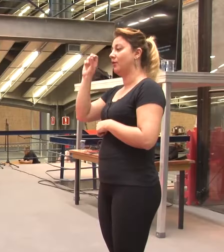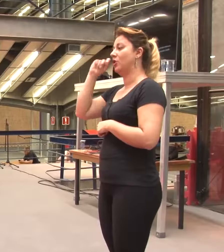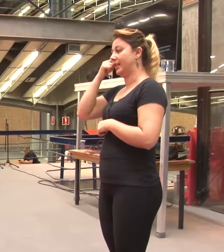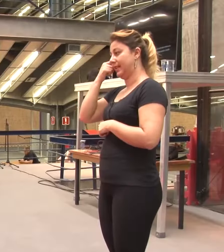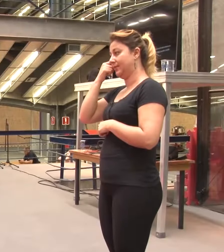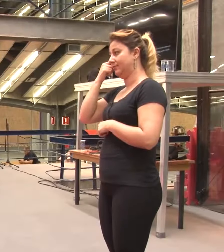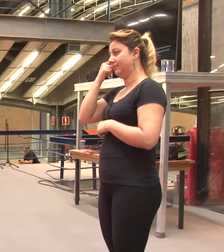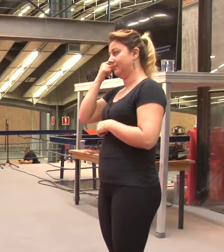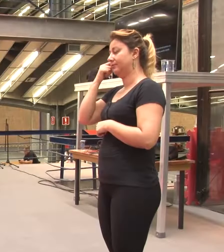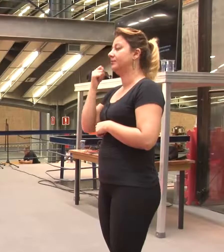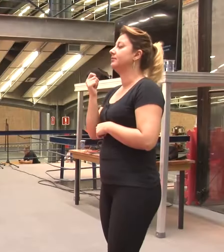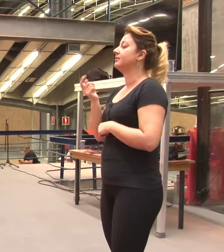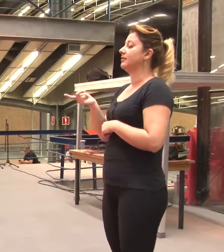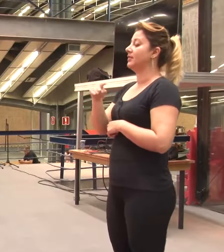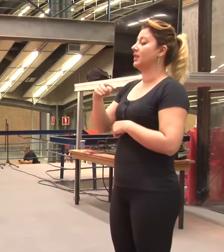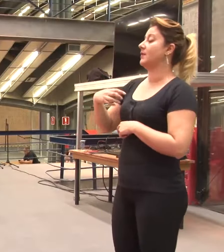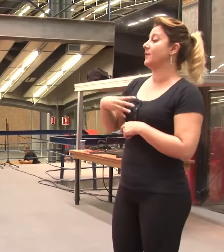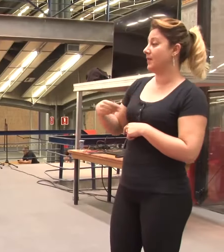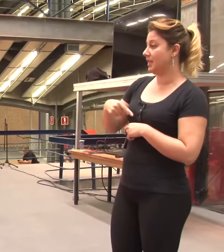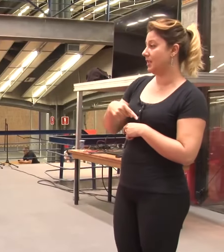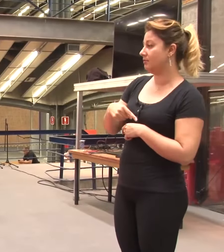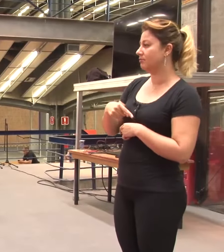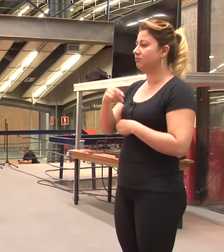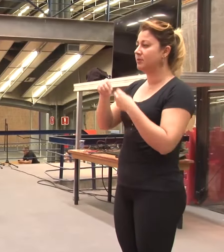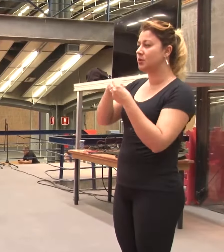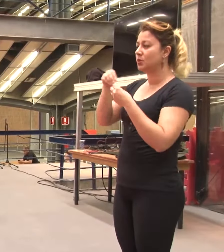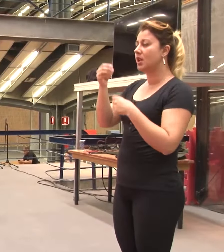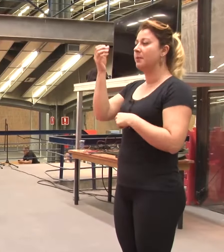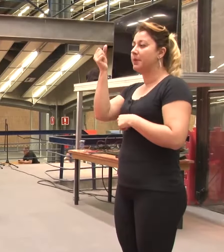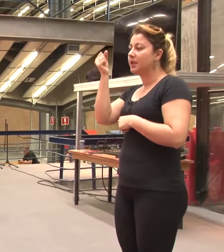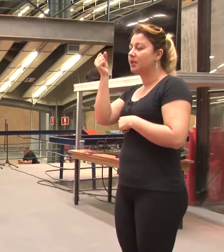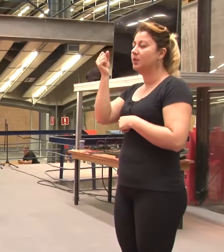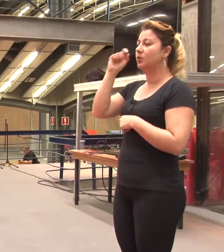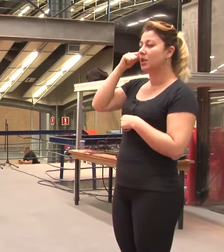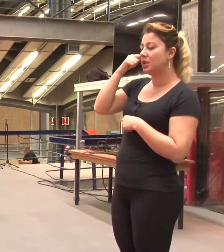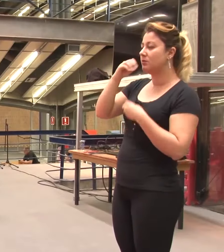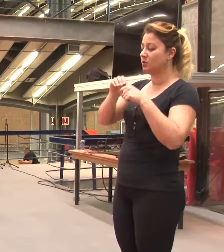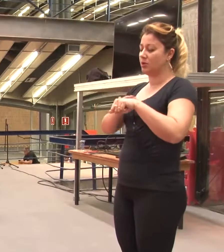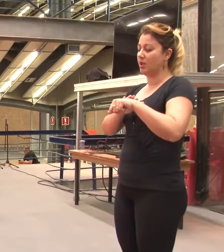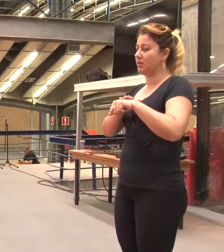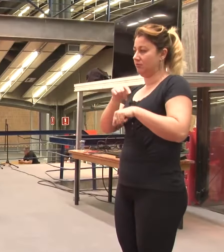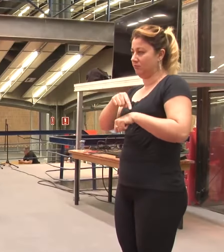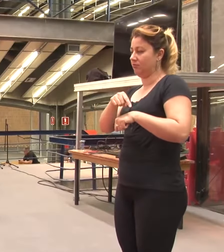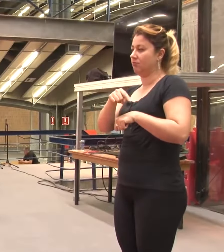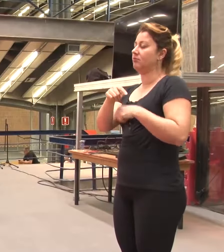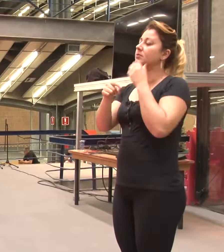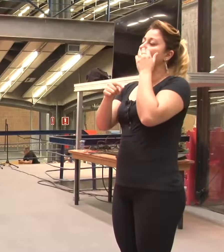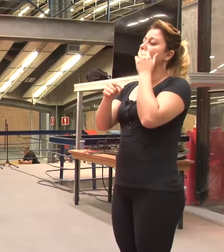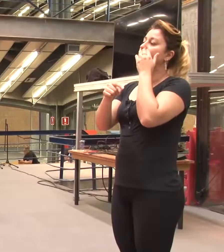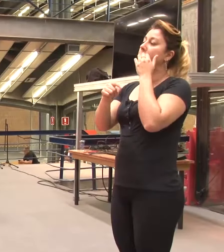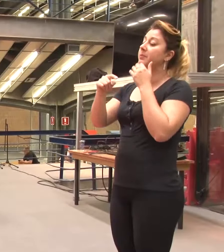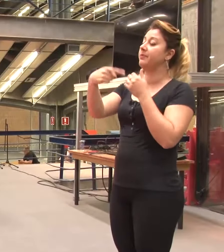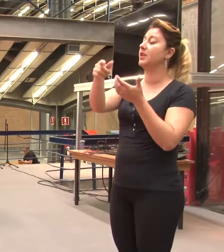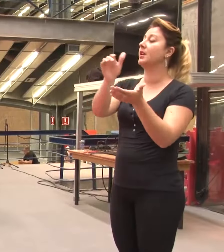negra, a filha já é resultado de uma fusão interracial